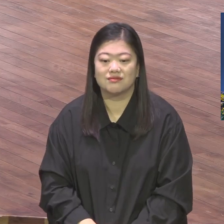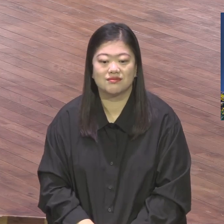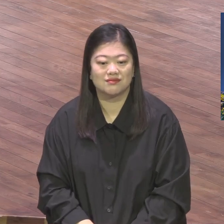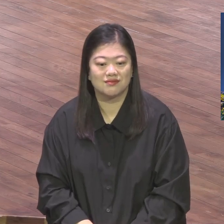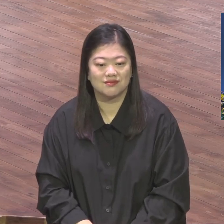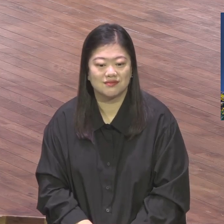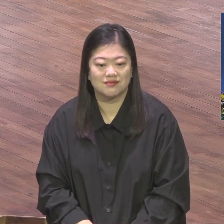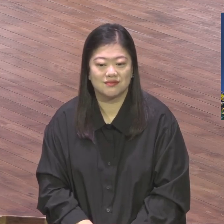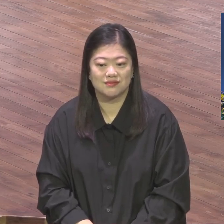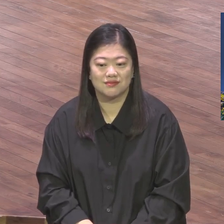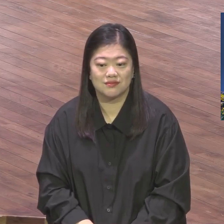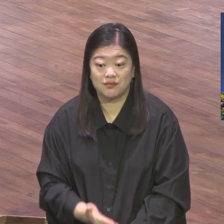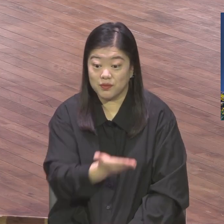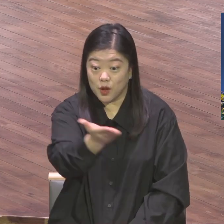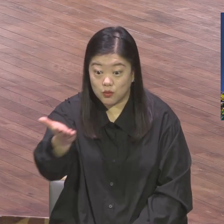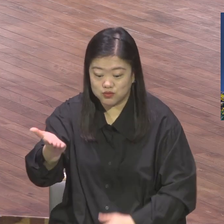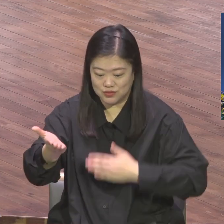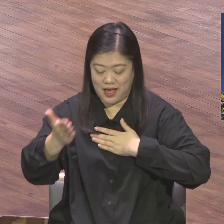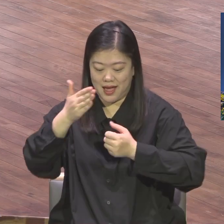하나님의 자녀인 저와 여러분이